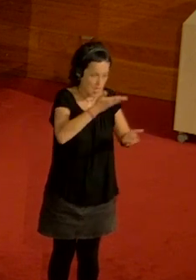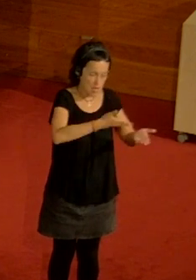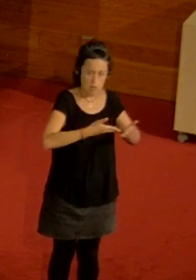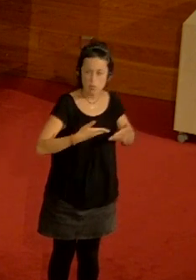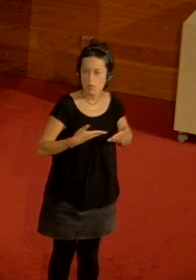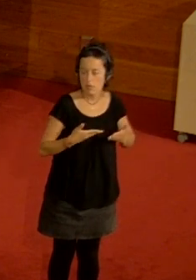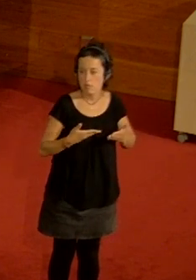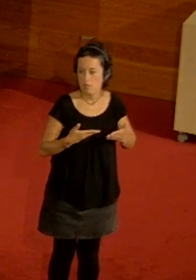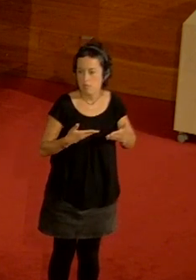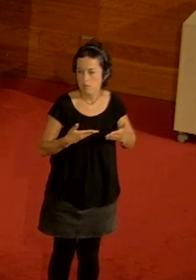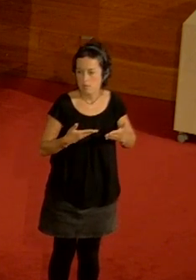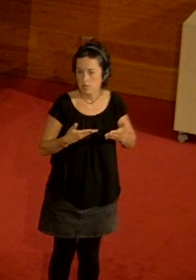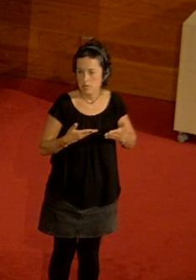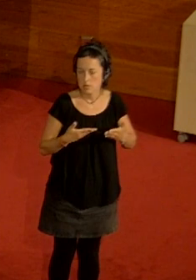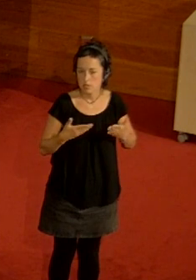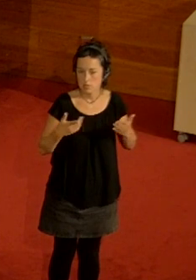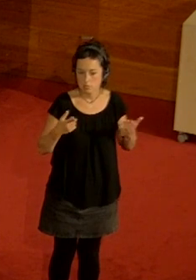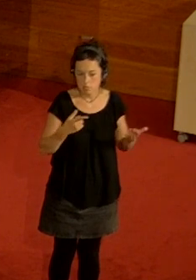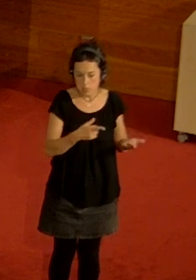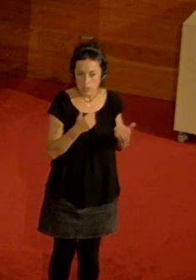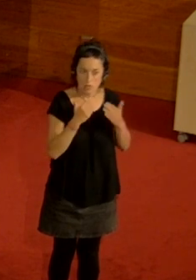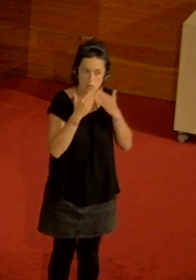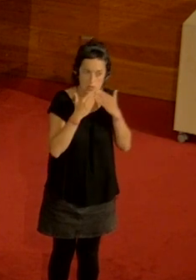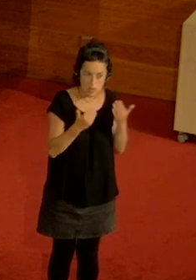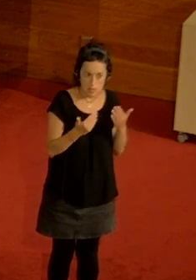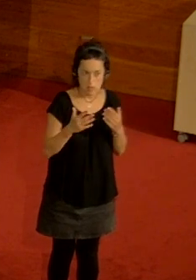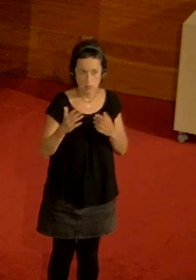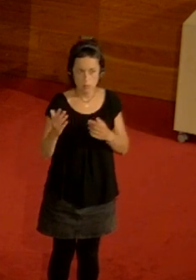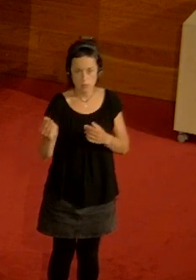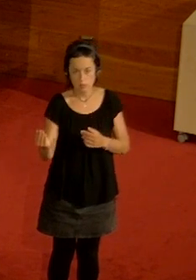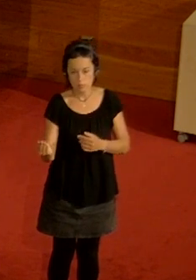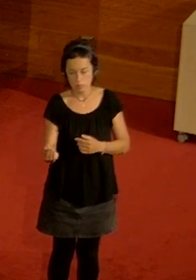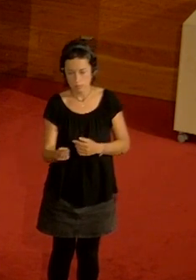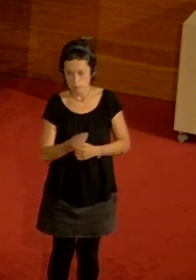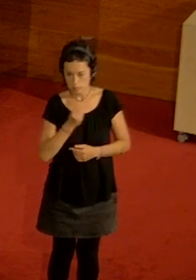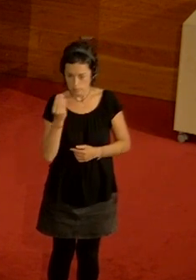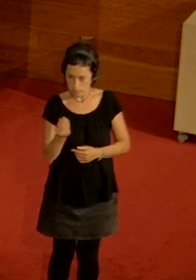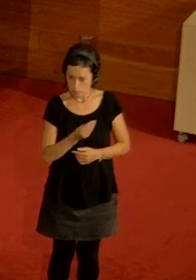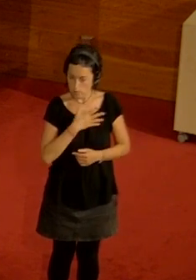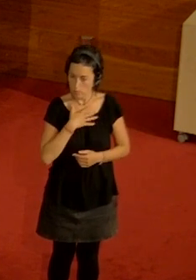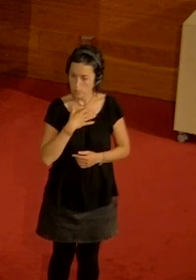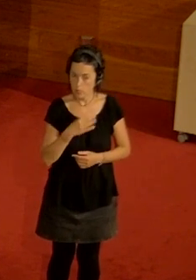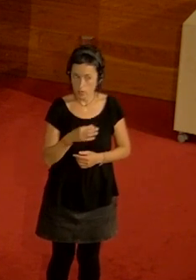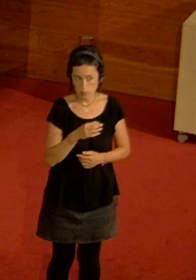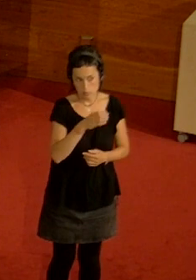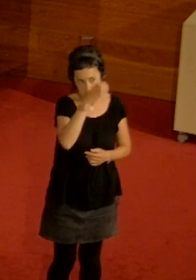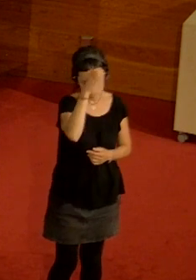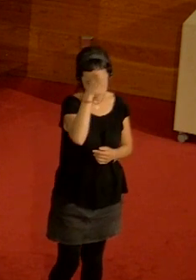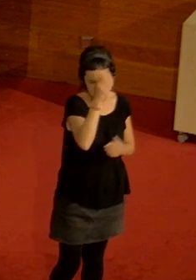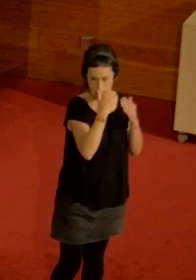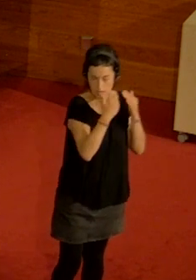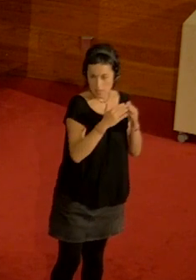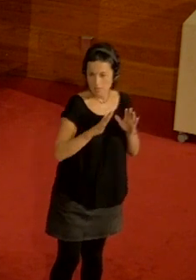conseguido eh para mejorar desde desde la ciencia pero también Desde